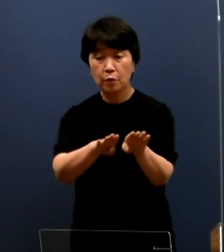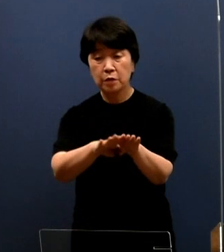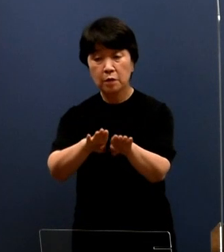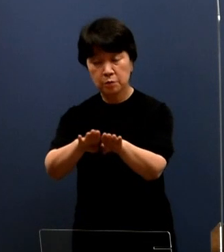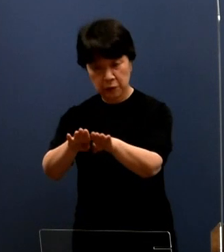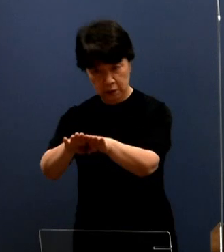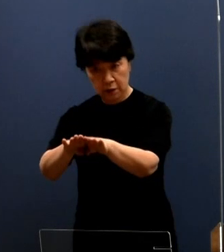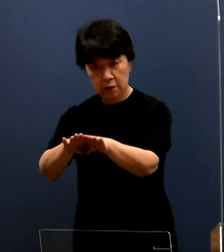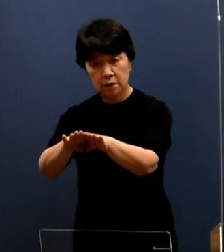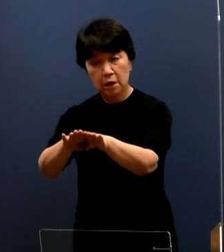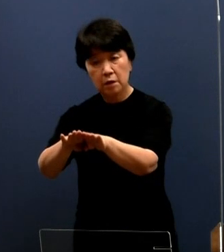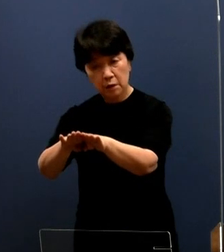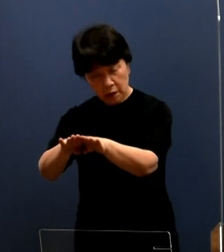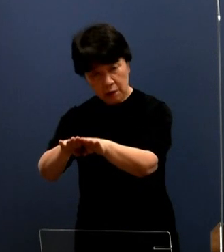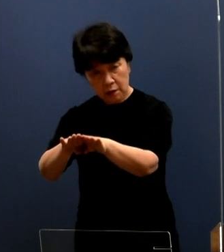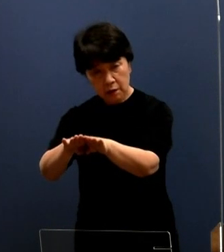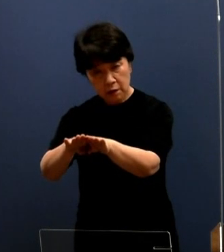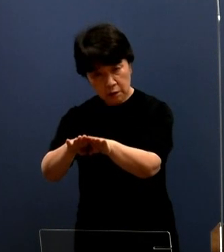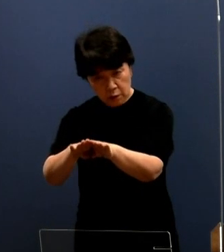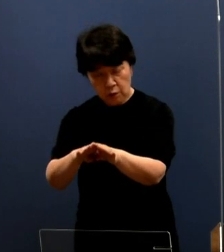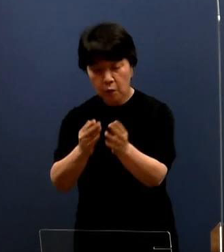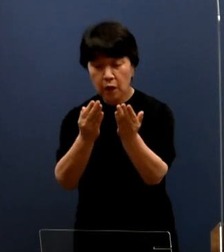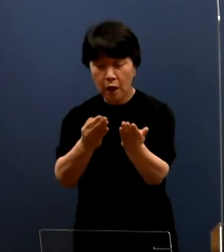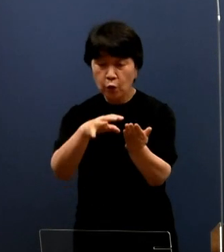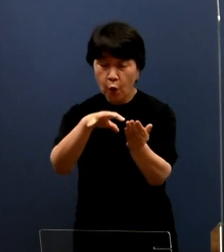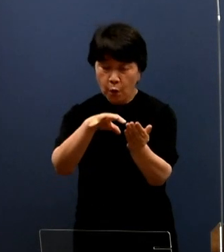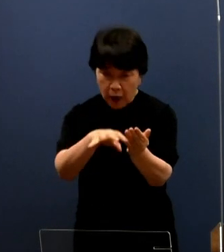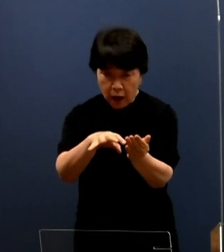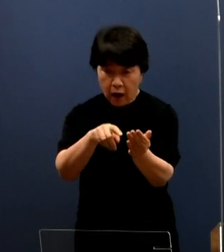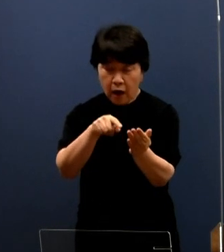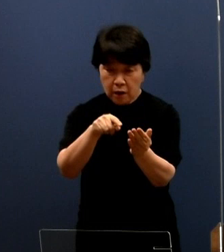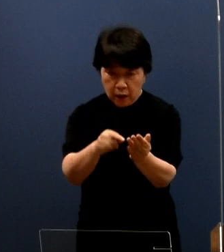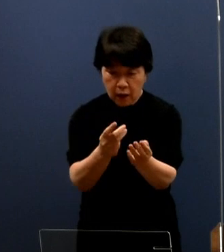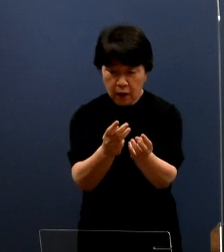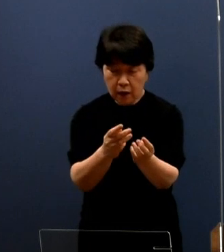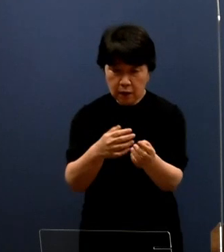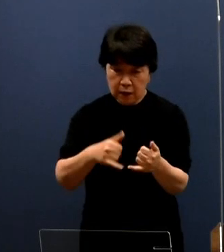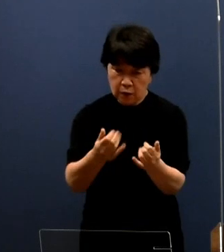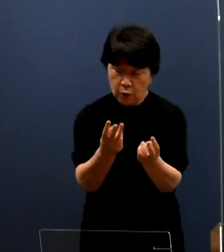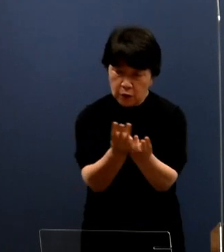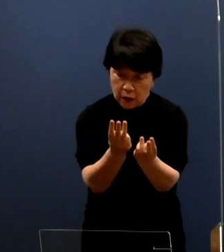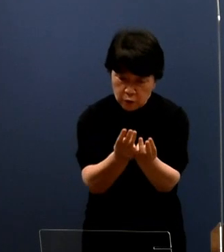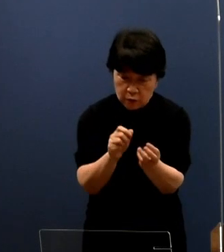その感染の、まあ、増要素が一部減っていく